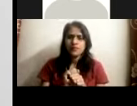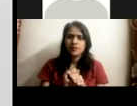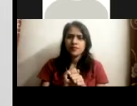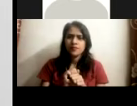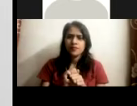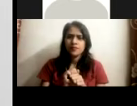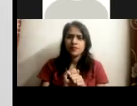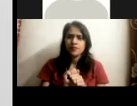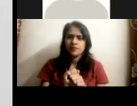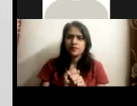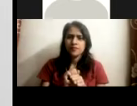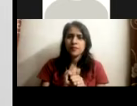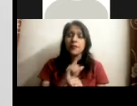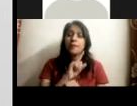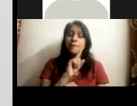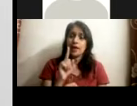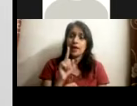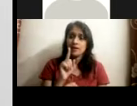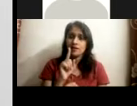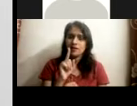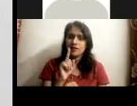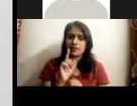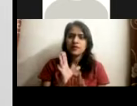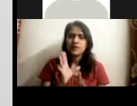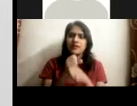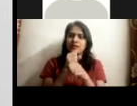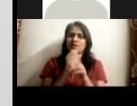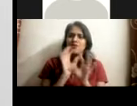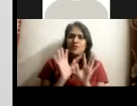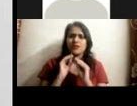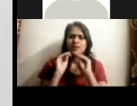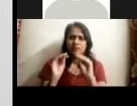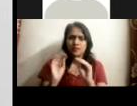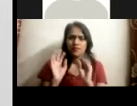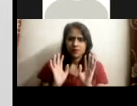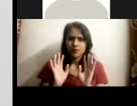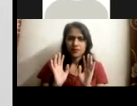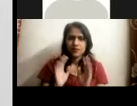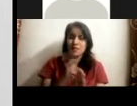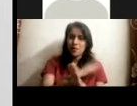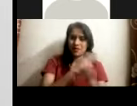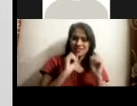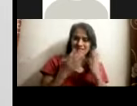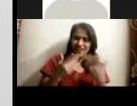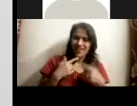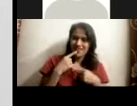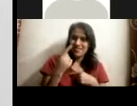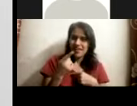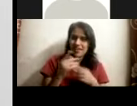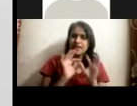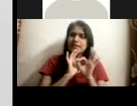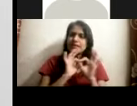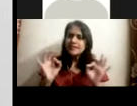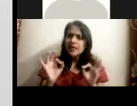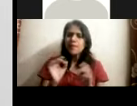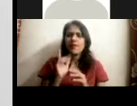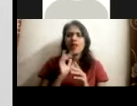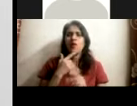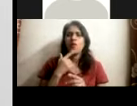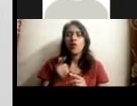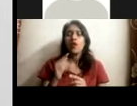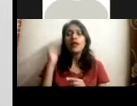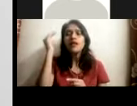Okay, but just since it's just the beginning, I just want to state it in very simple terms. दो schools of